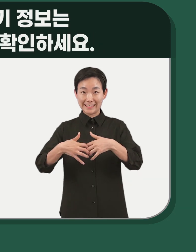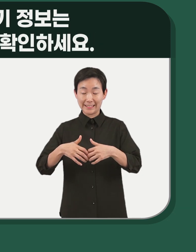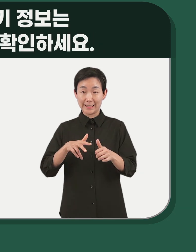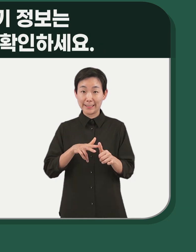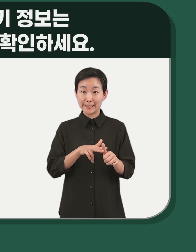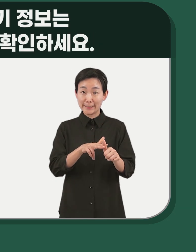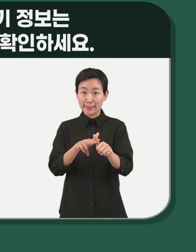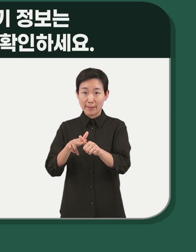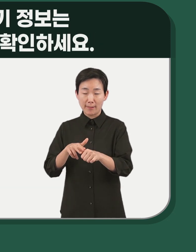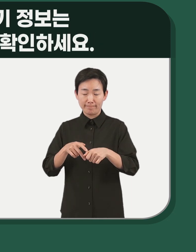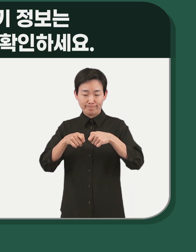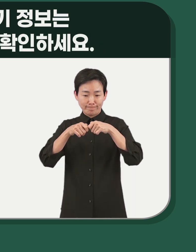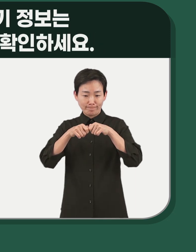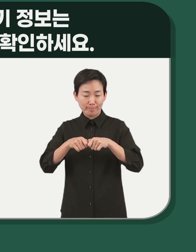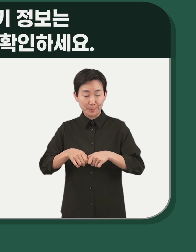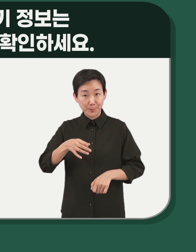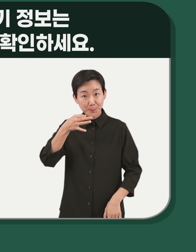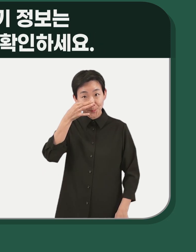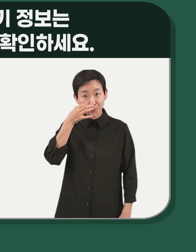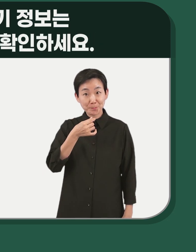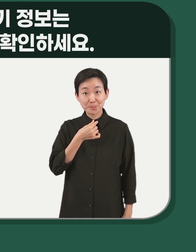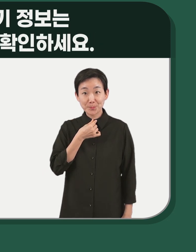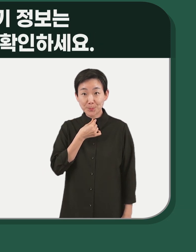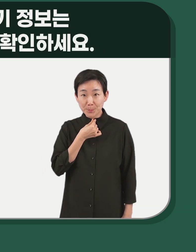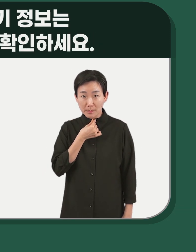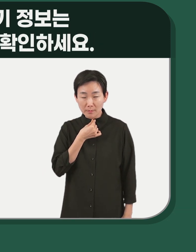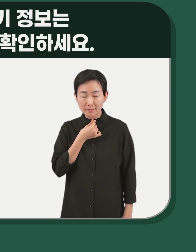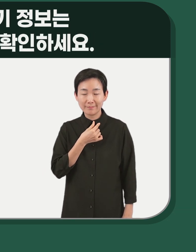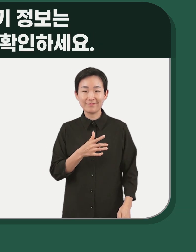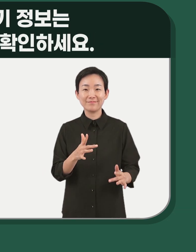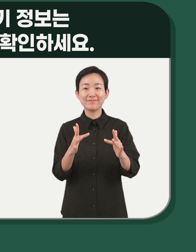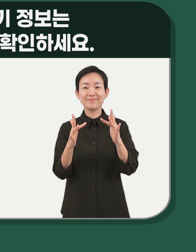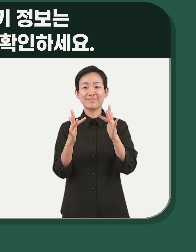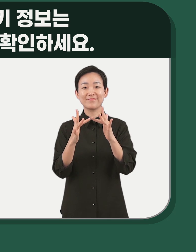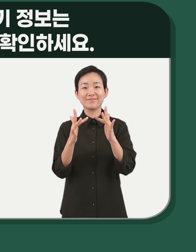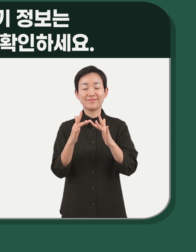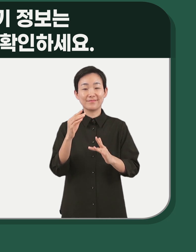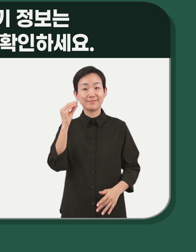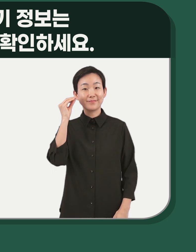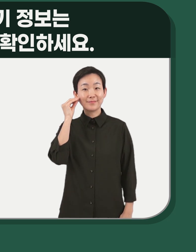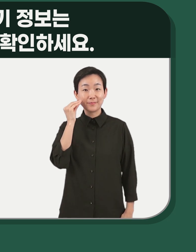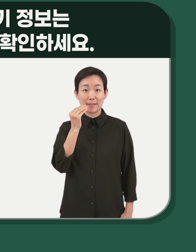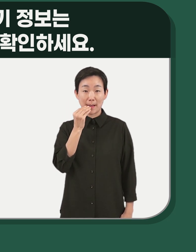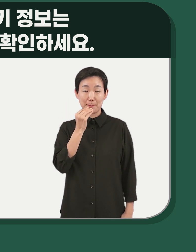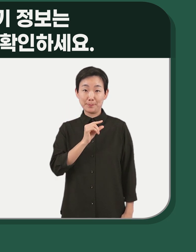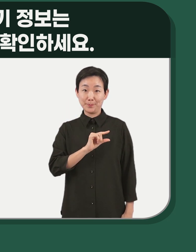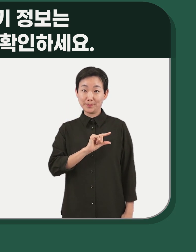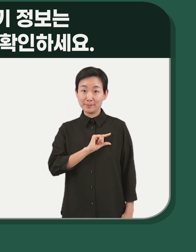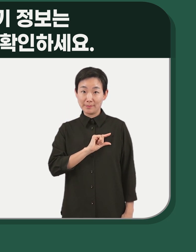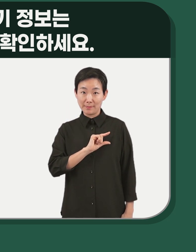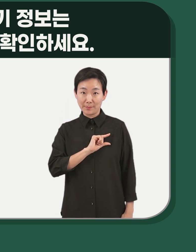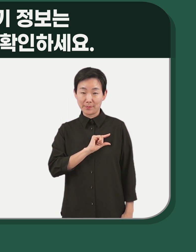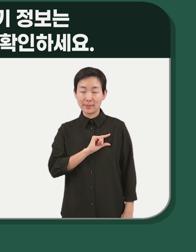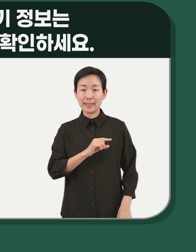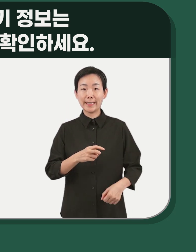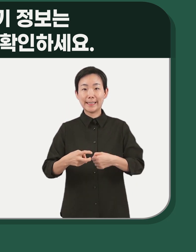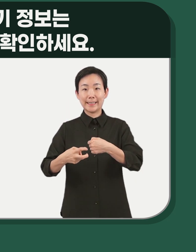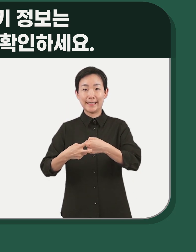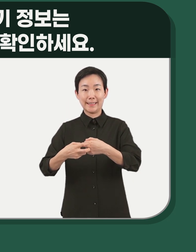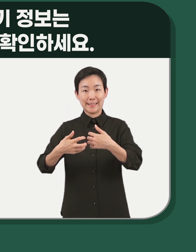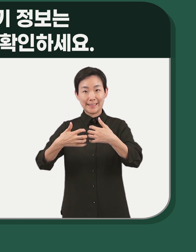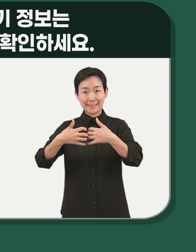더욱 자세한 의료기기 정보는 의료기기 안심책방에서 확인하세요. 인터넷에 의료기기